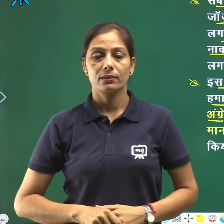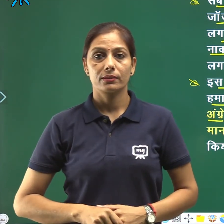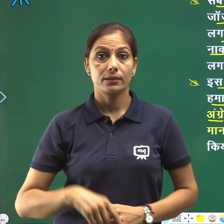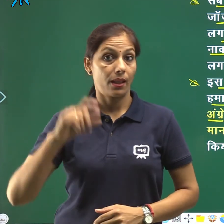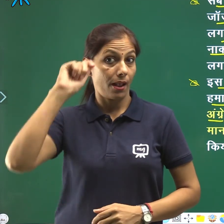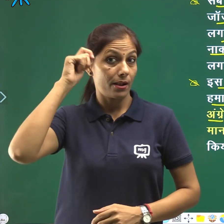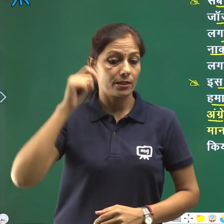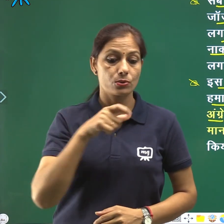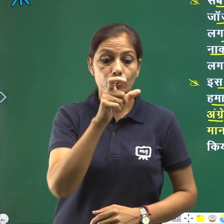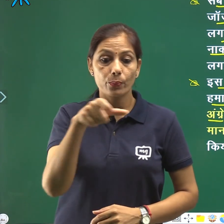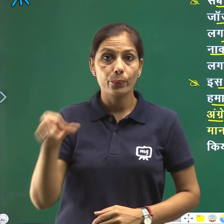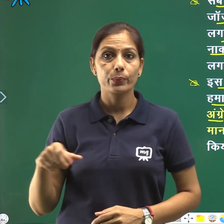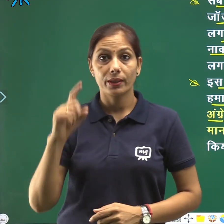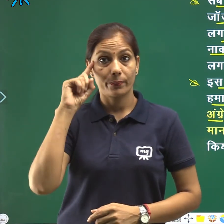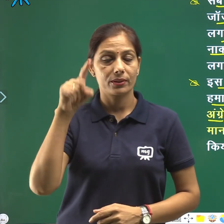अंग्रेज़ों के प्रति